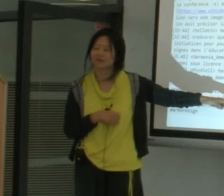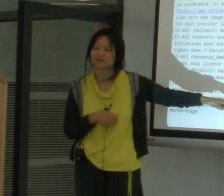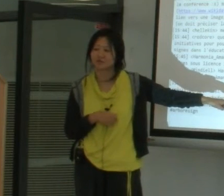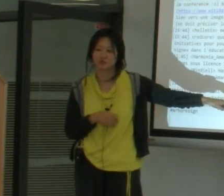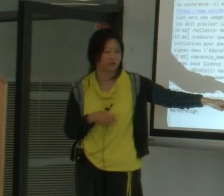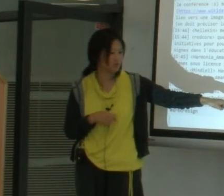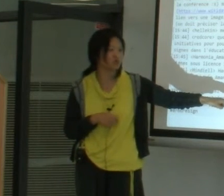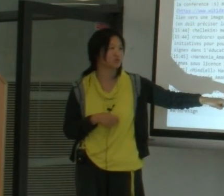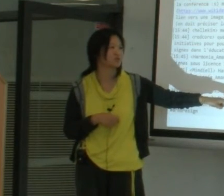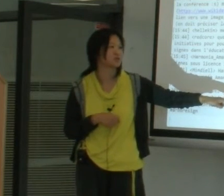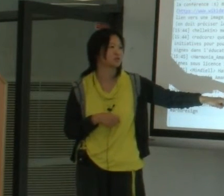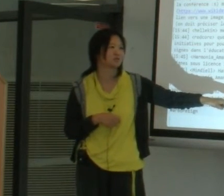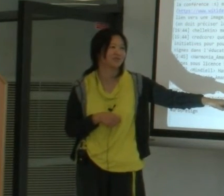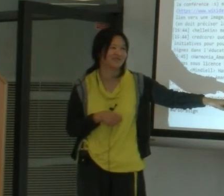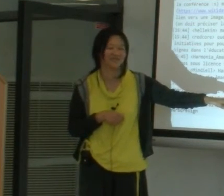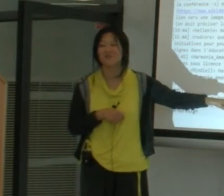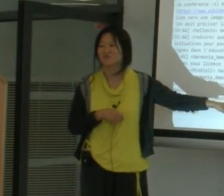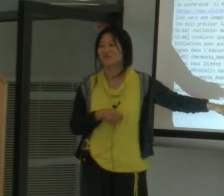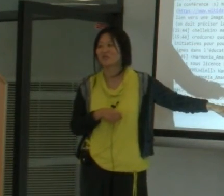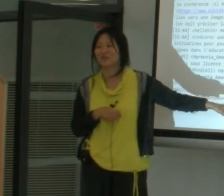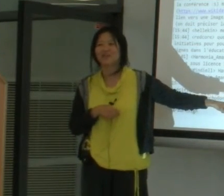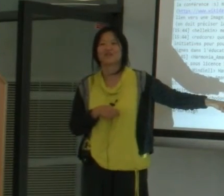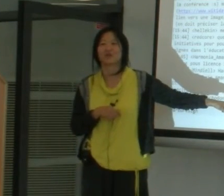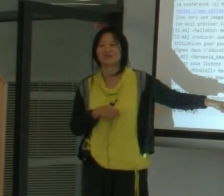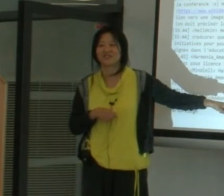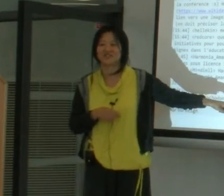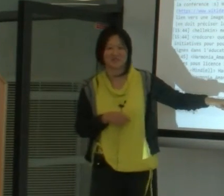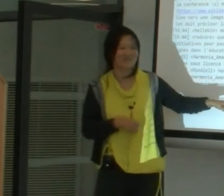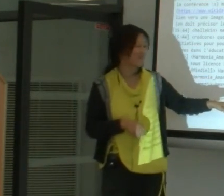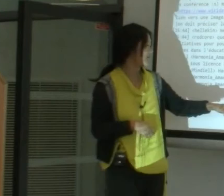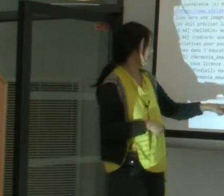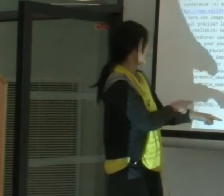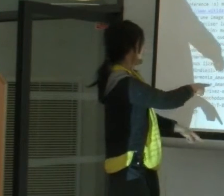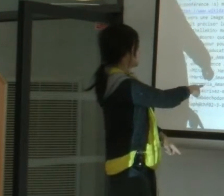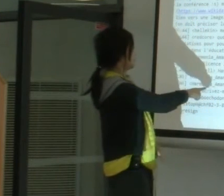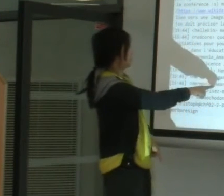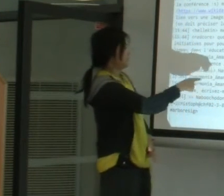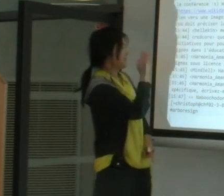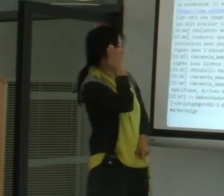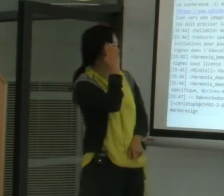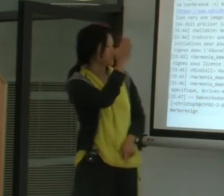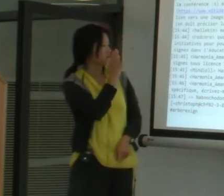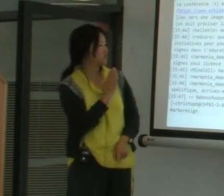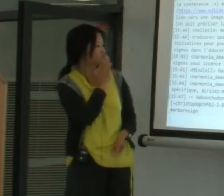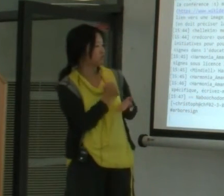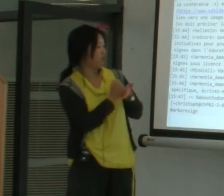Ah, j'ai besoin d'un stylo, puisqu'il y a trop de texte là.